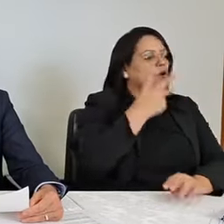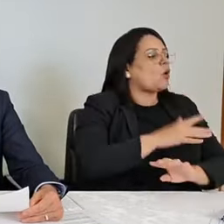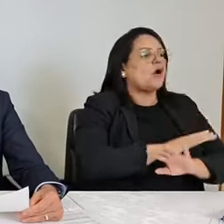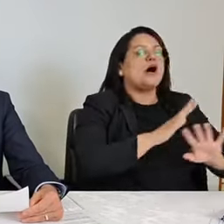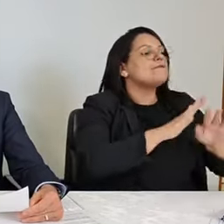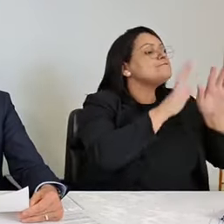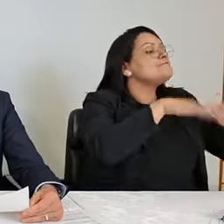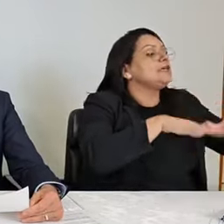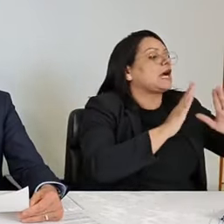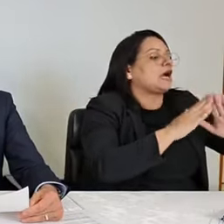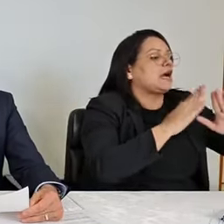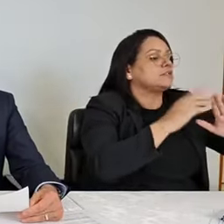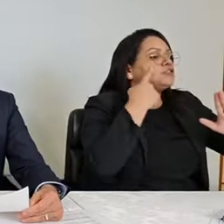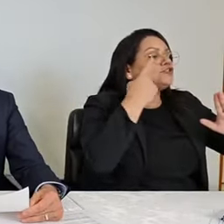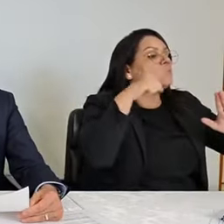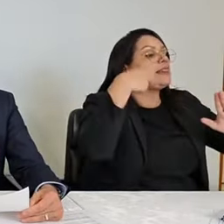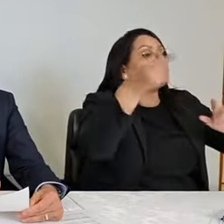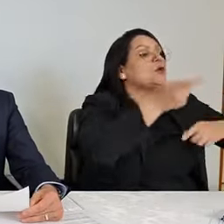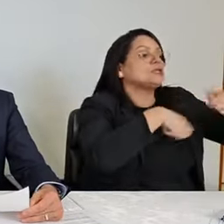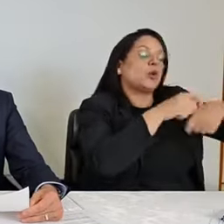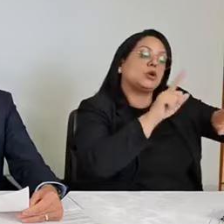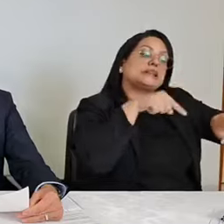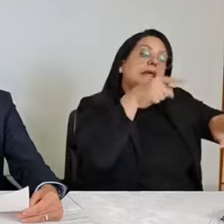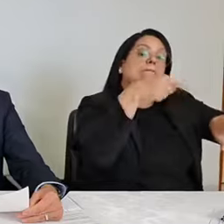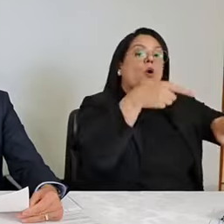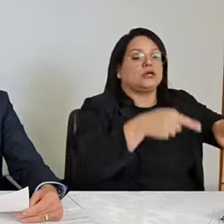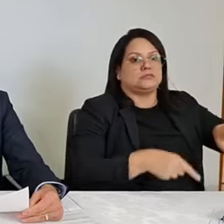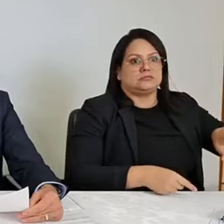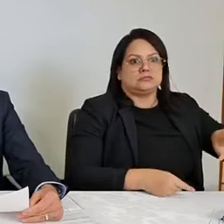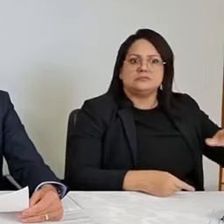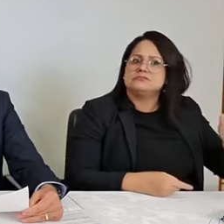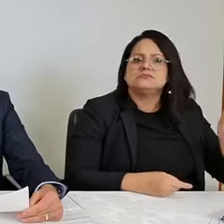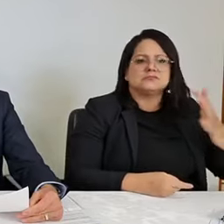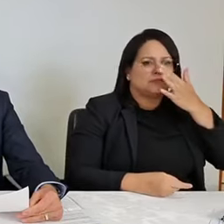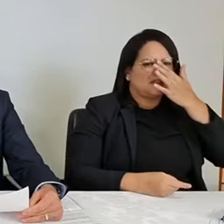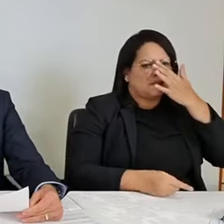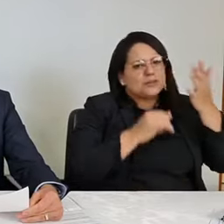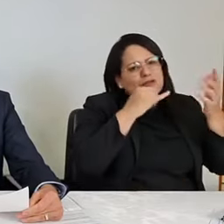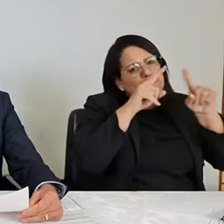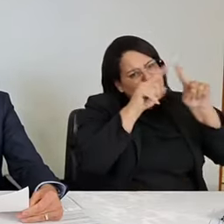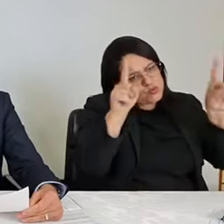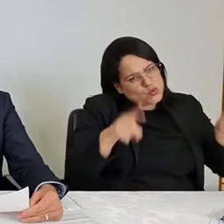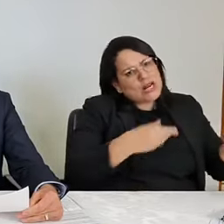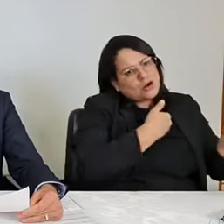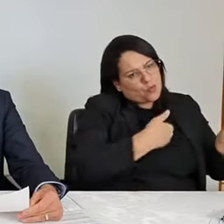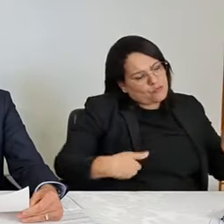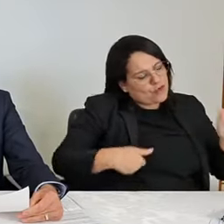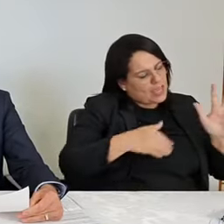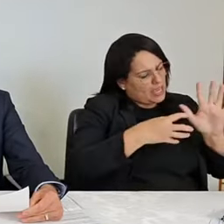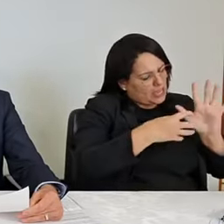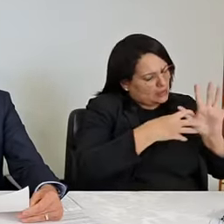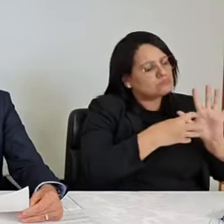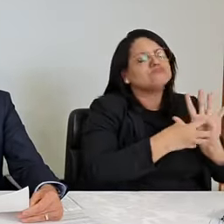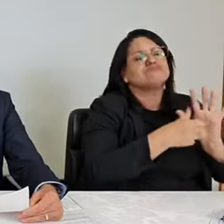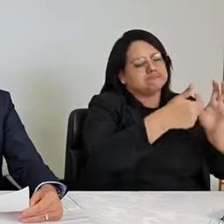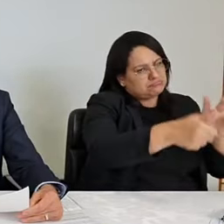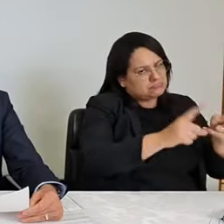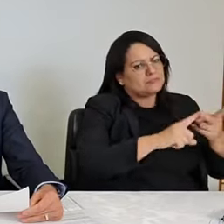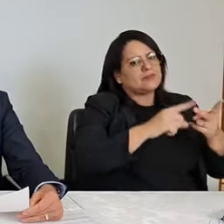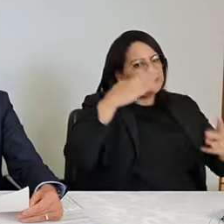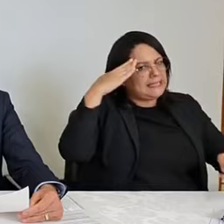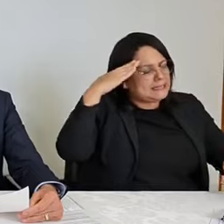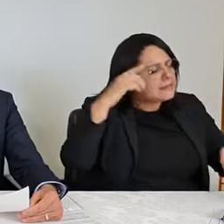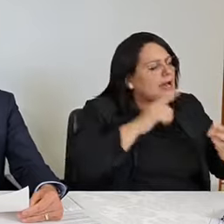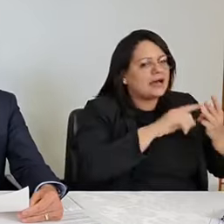te vê depois, que é servidor público, o militar também, que tinha a sua remuneração garantida todo mês, não teve